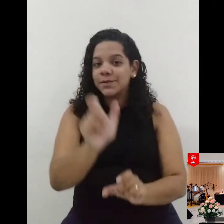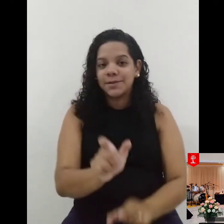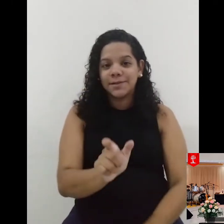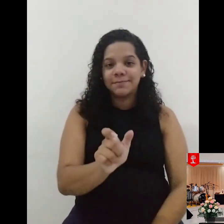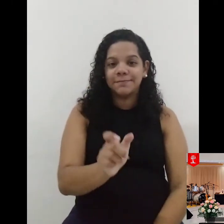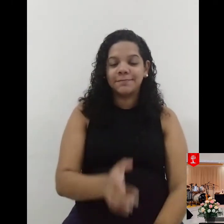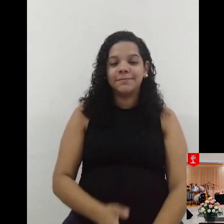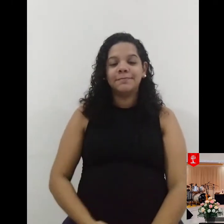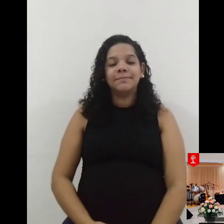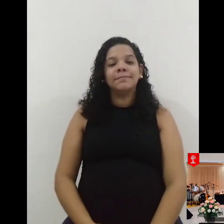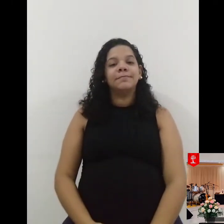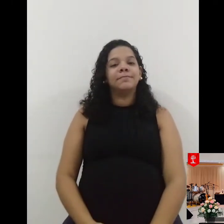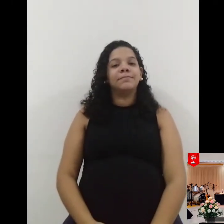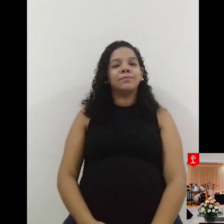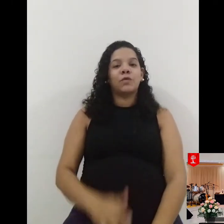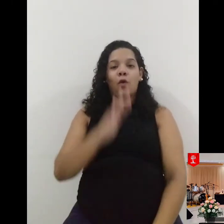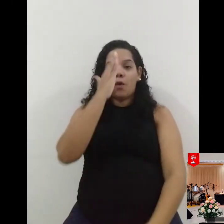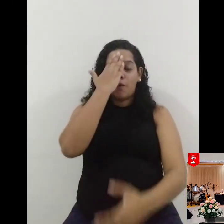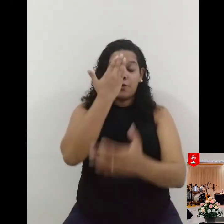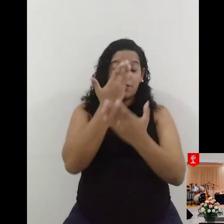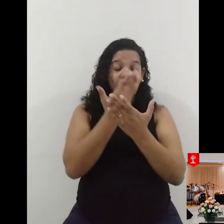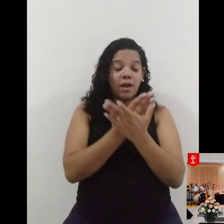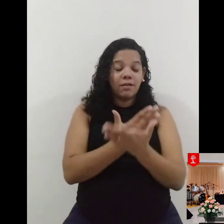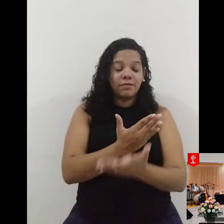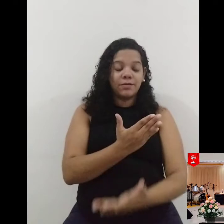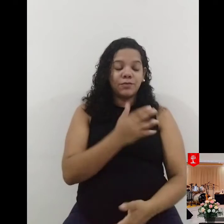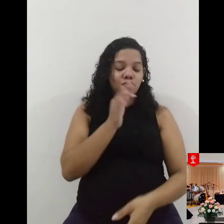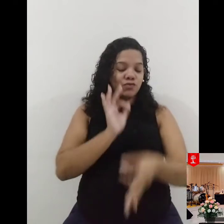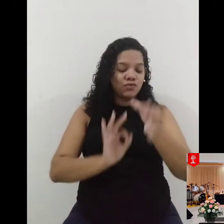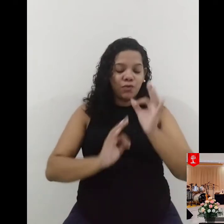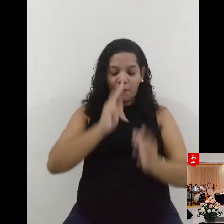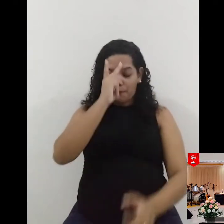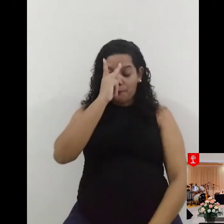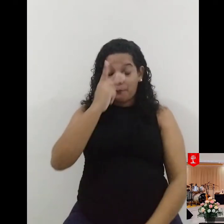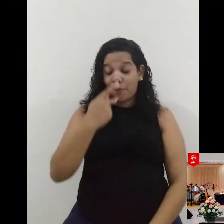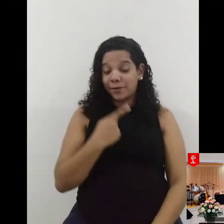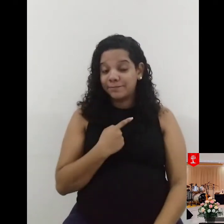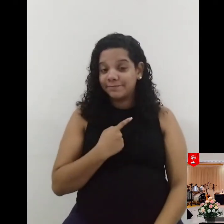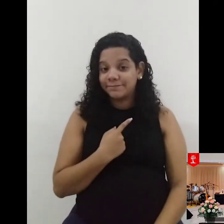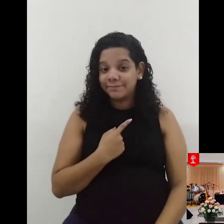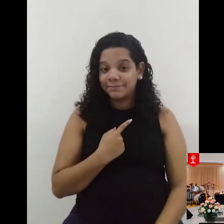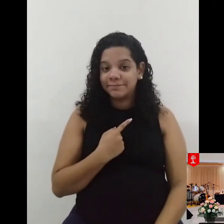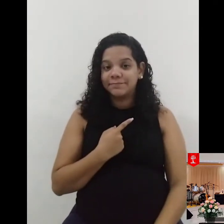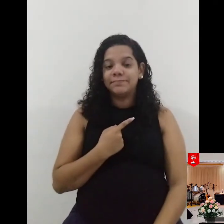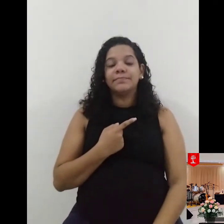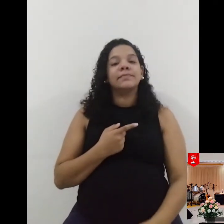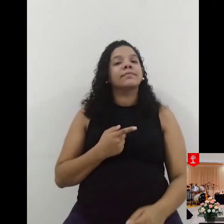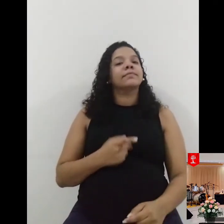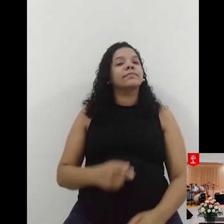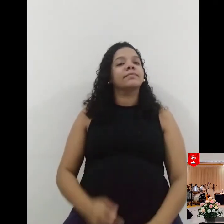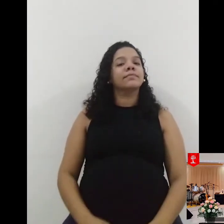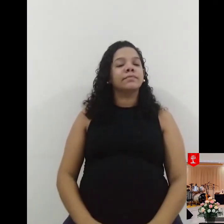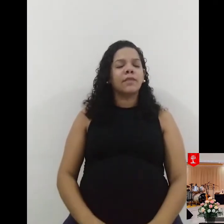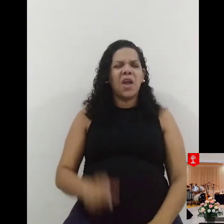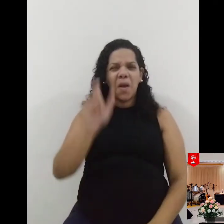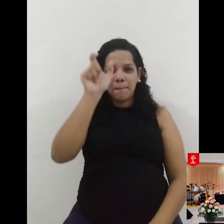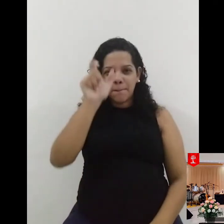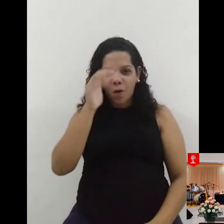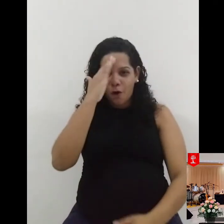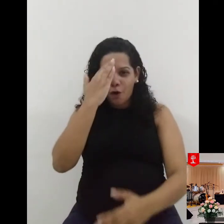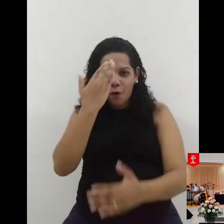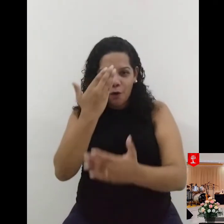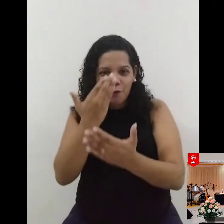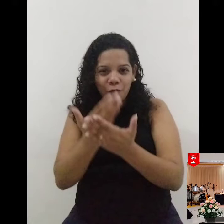pessoas. Por isso que afirmamos logo no início que normalmente a nossa avaliação, ou